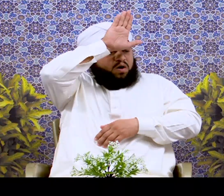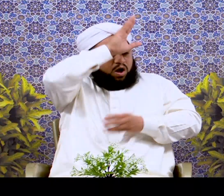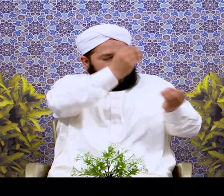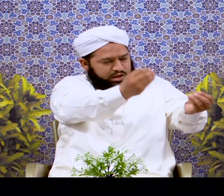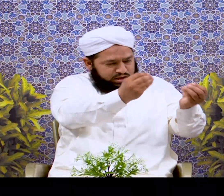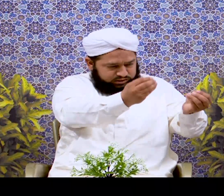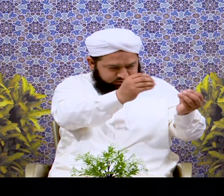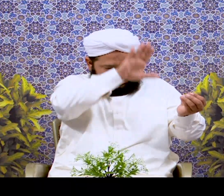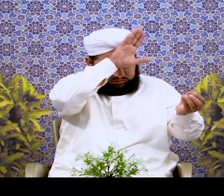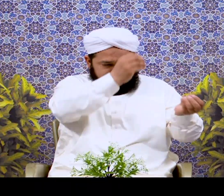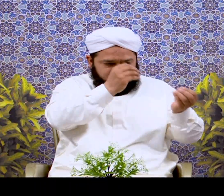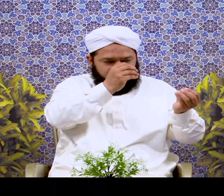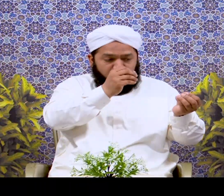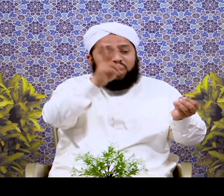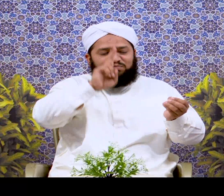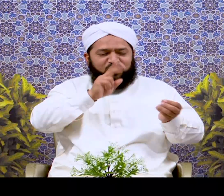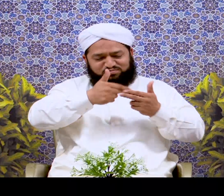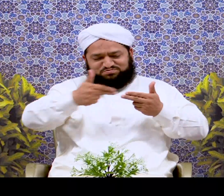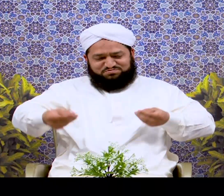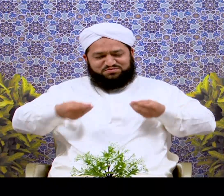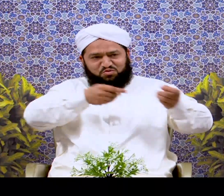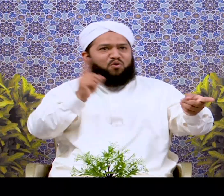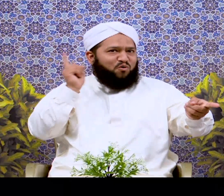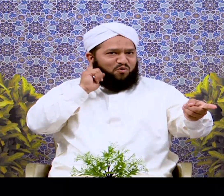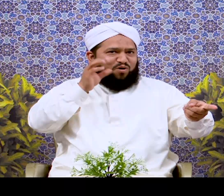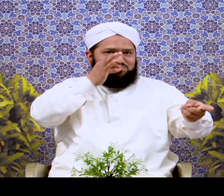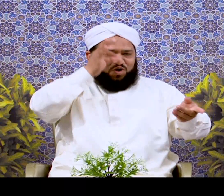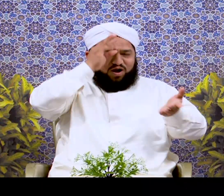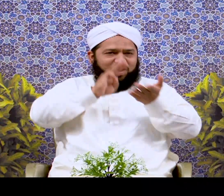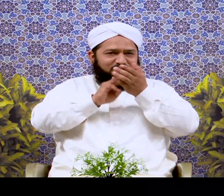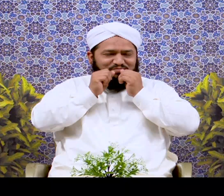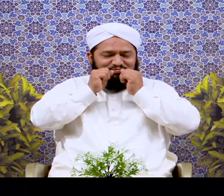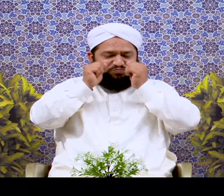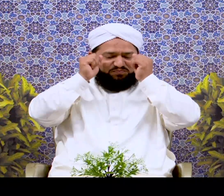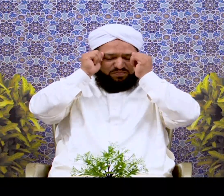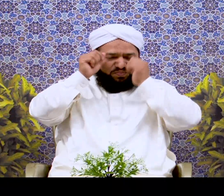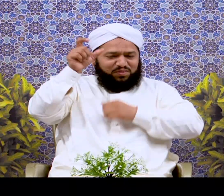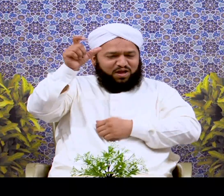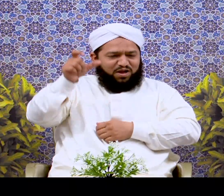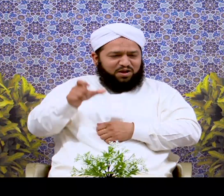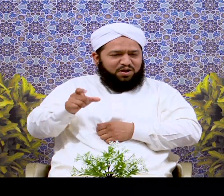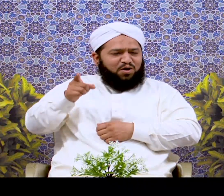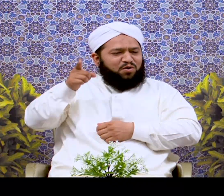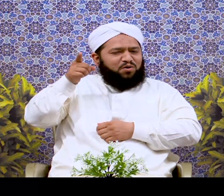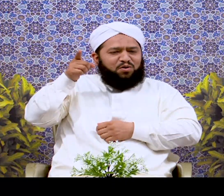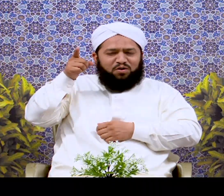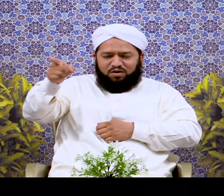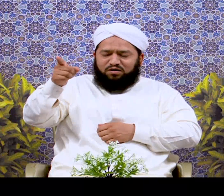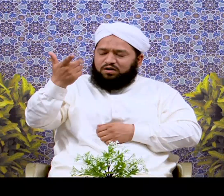بادشاہ، ایک بات ہے، اسے سنتے ہی آپ جان جائیں گے کہ محمد صلی اللہ علیہ وآلہ وصحبہ وسلم